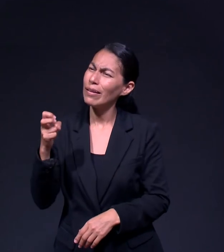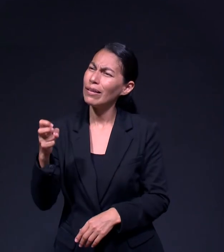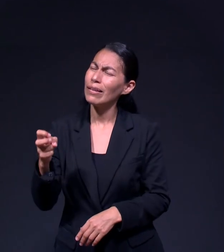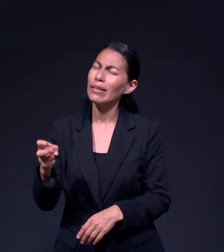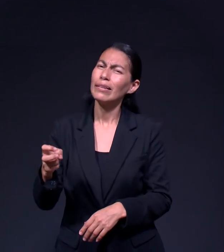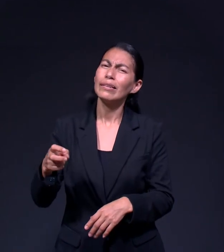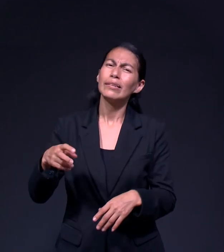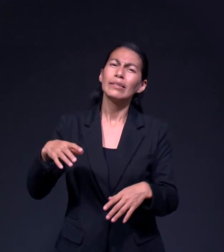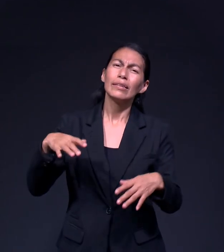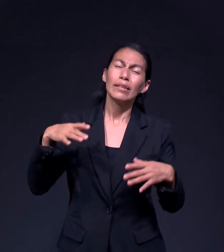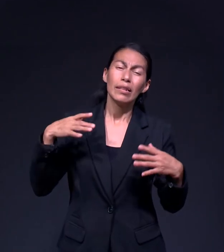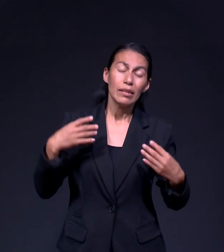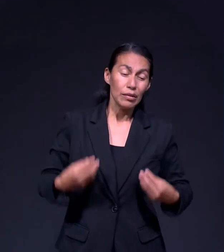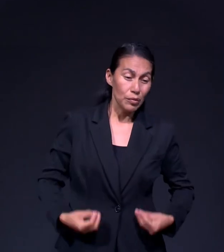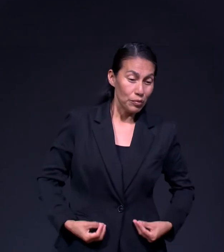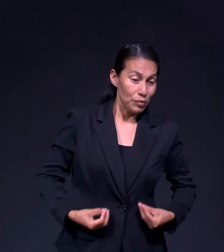morará